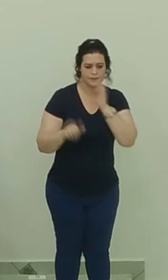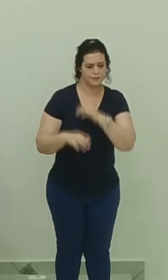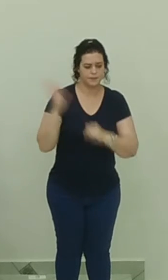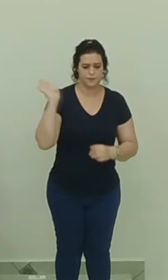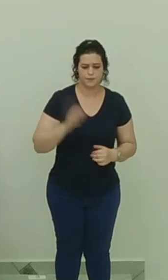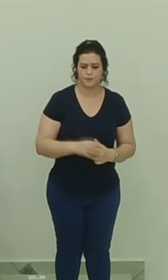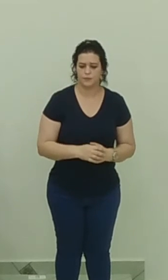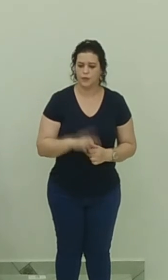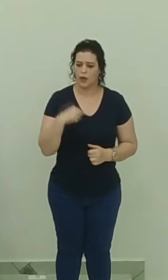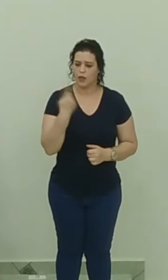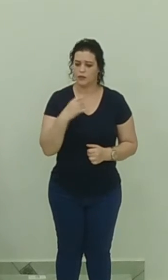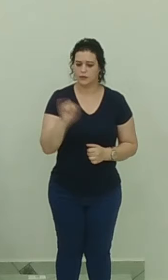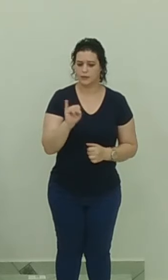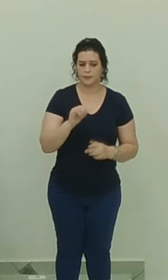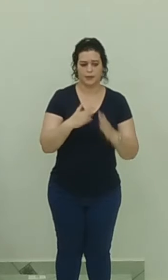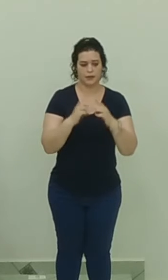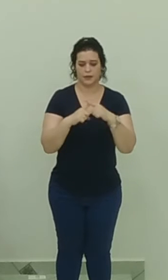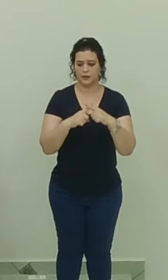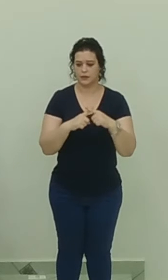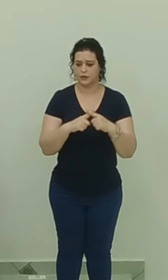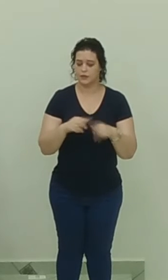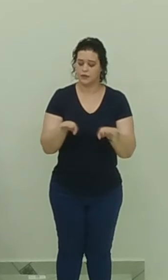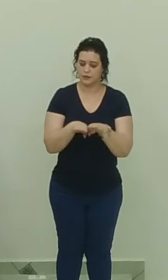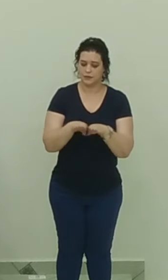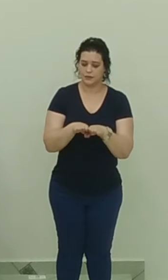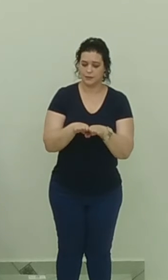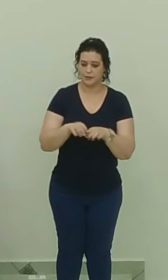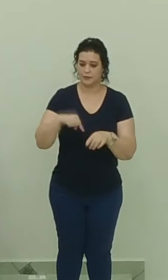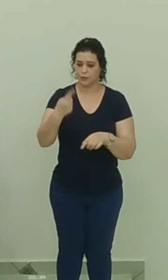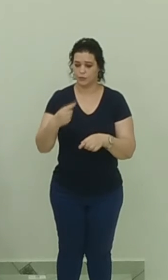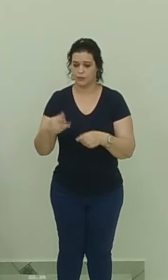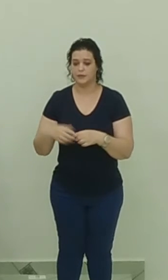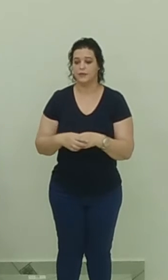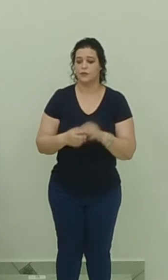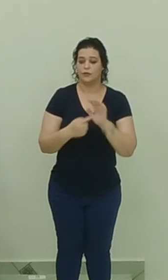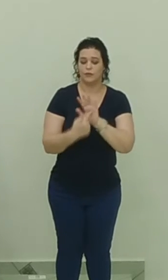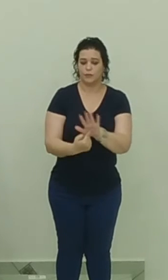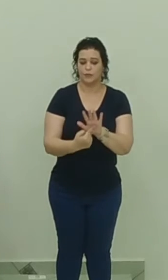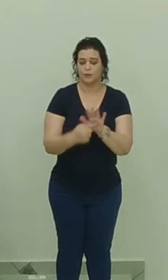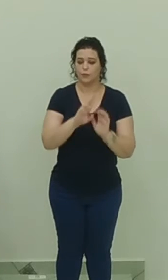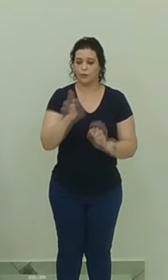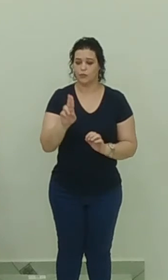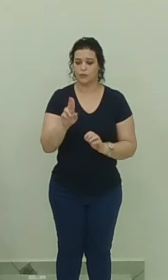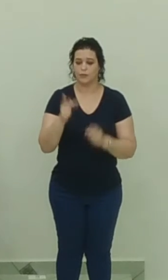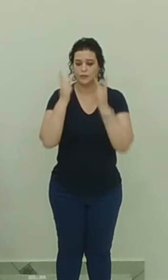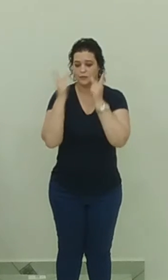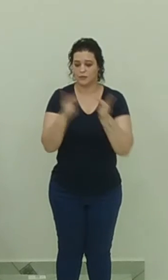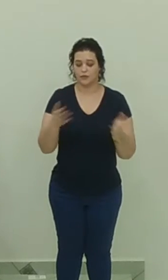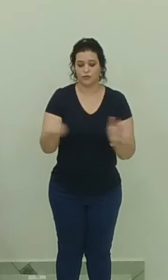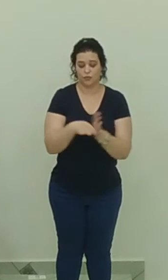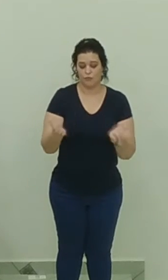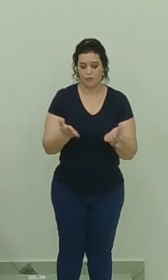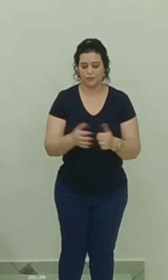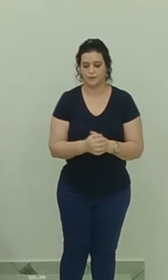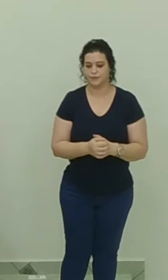igreja, e depois vamos mencionar outros visitantes que acabaram de chegar. Muito bem, vamos para a mensagem